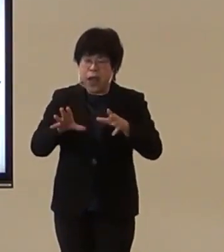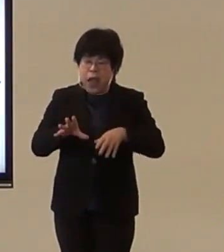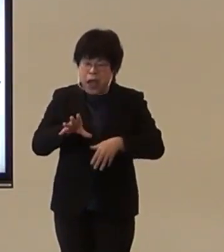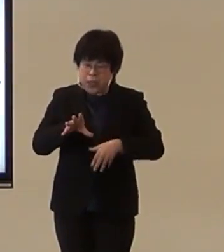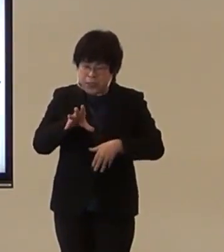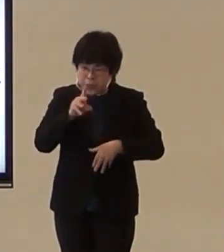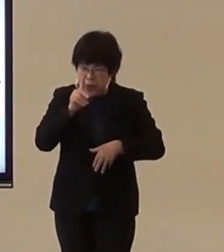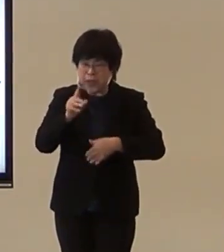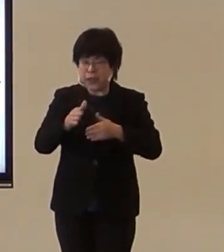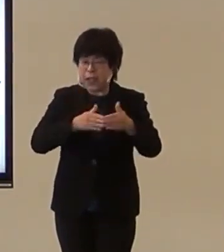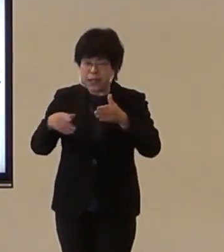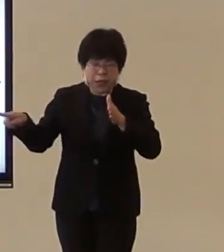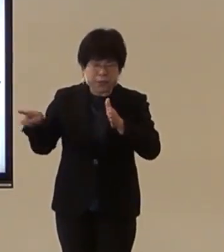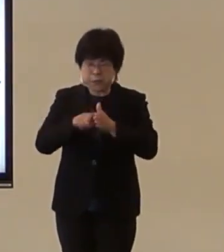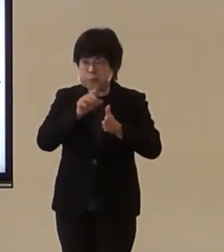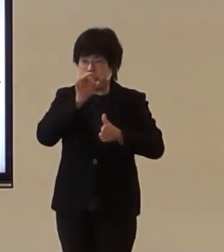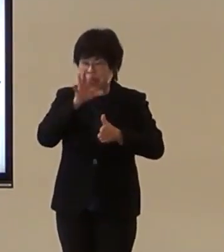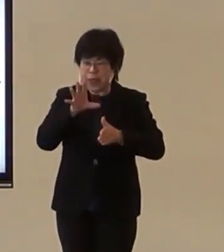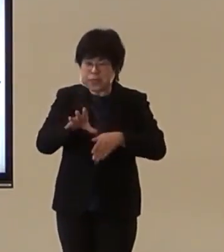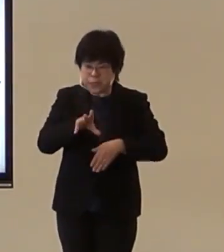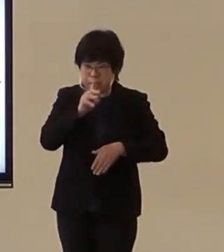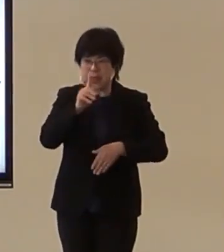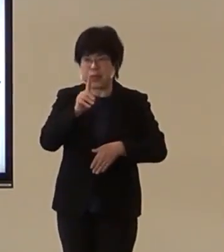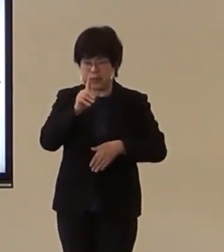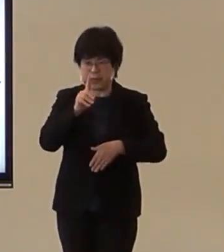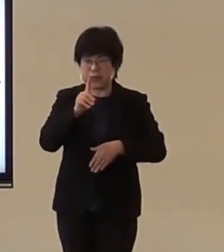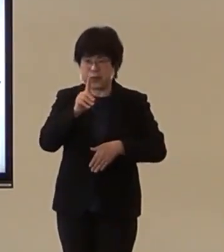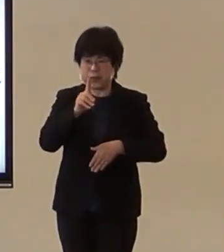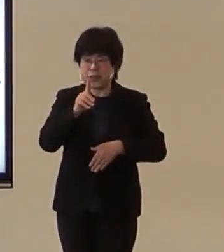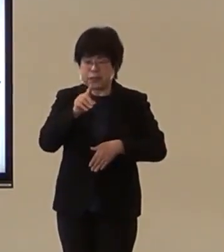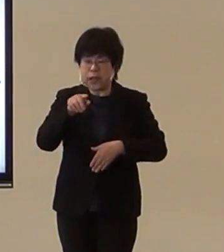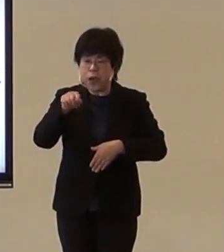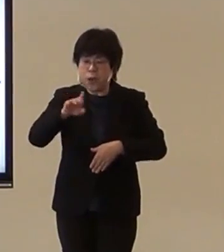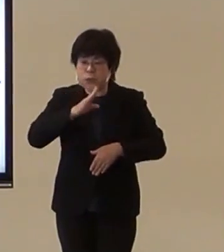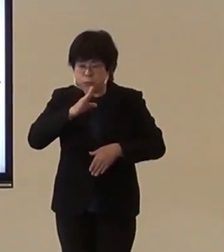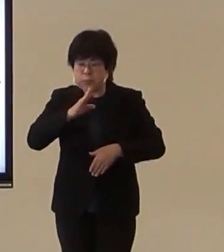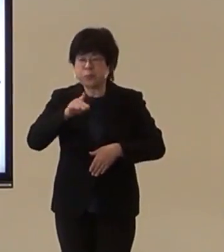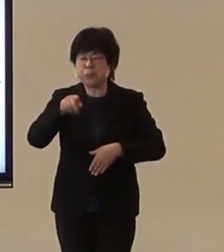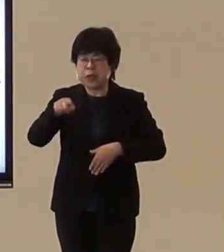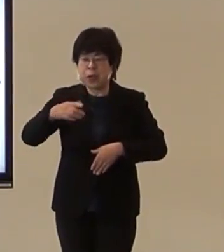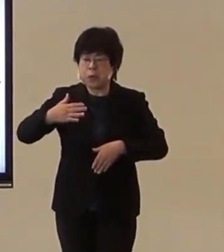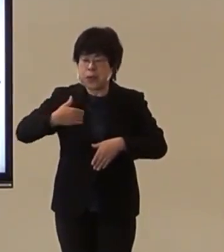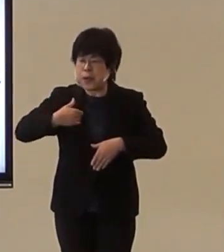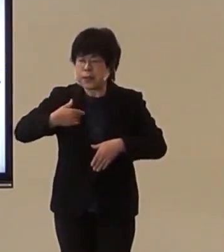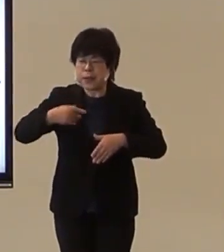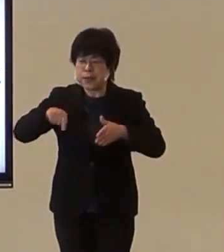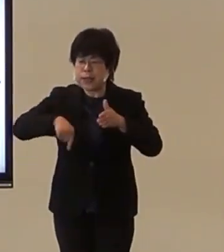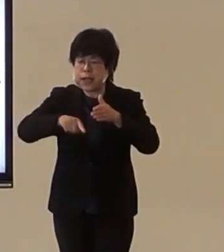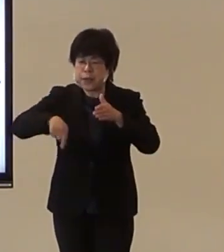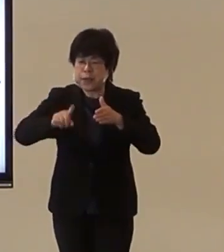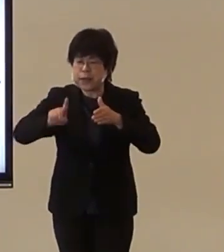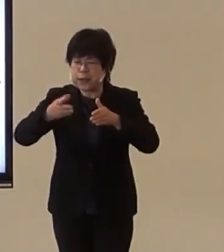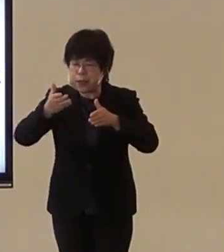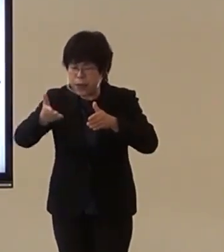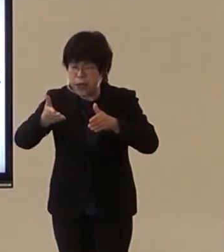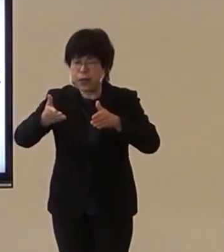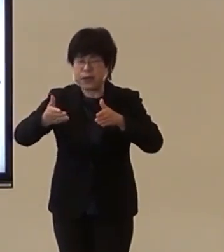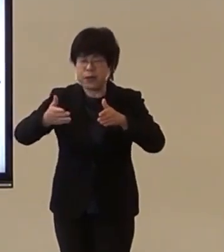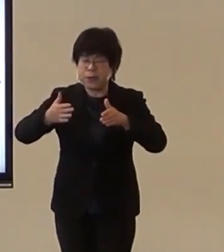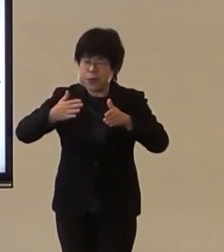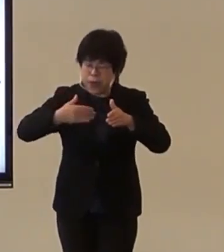ないこと、さっき清水君もおっしゃられたようにですね、何がわからないのかわからないという状況の中からのスタートだったと思います。そ